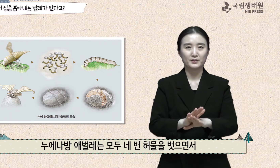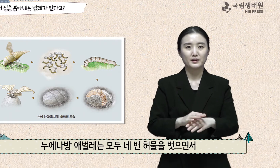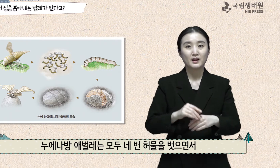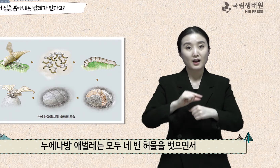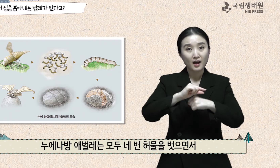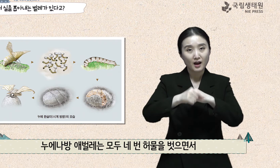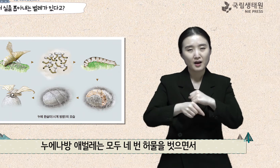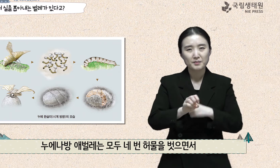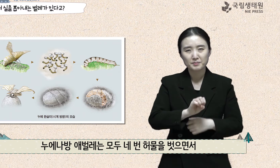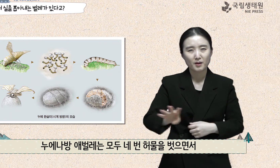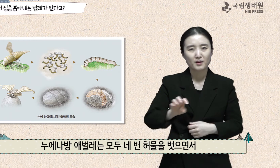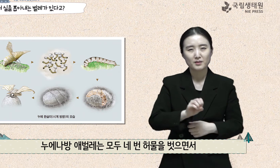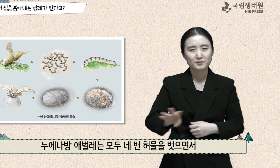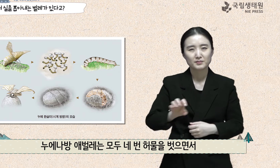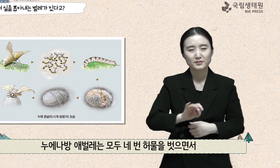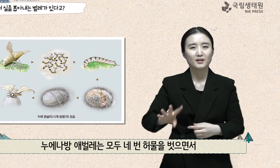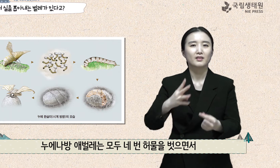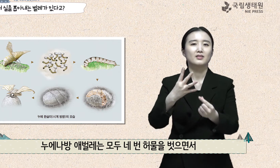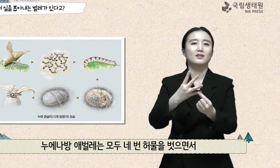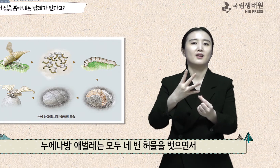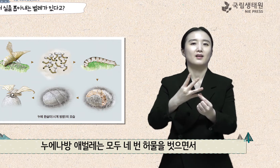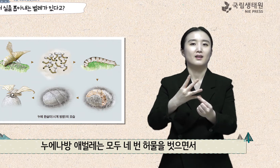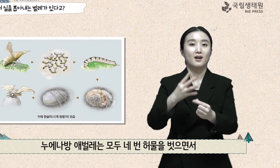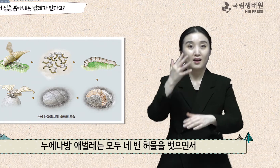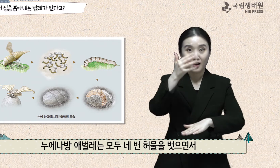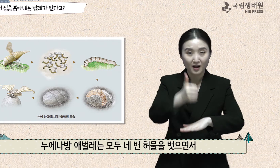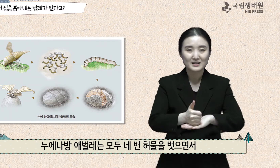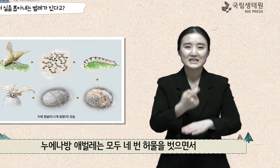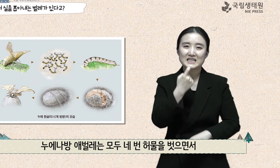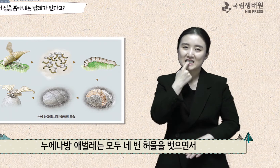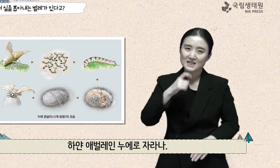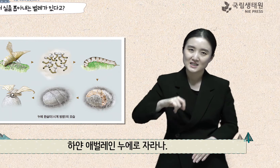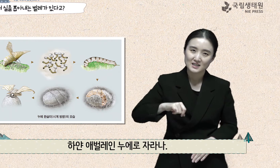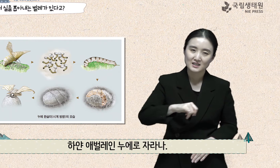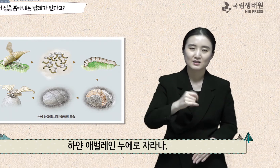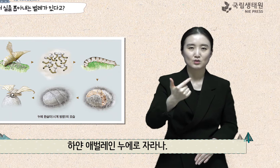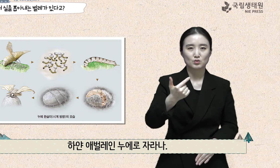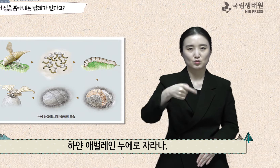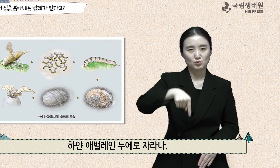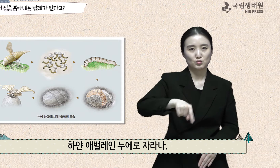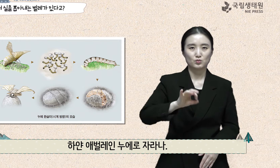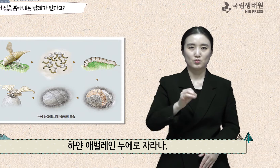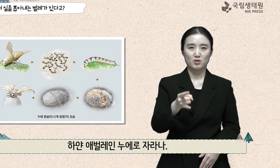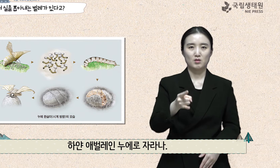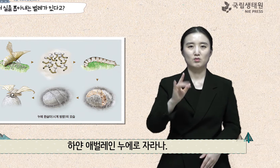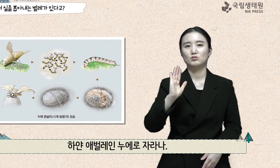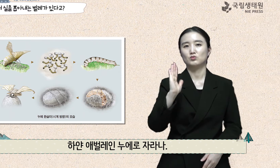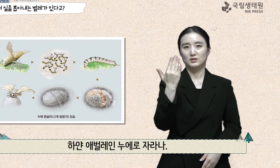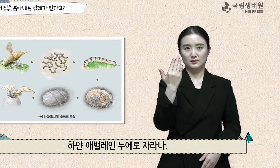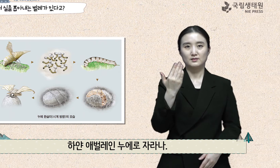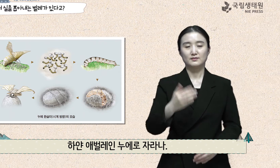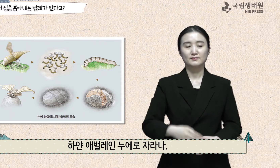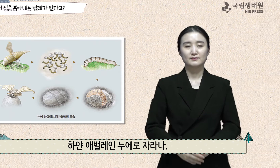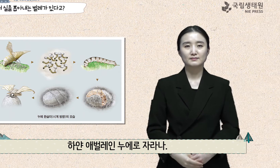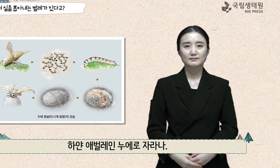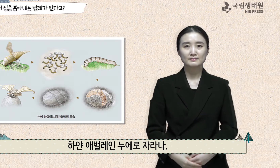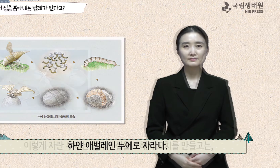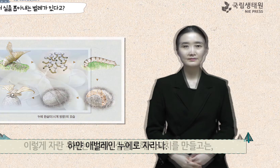나방 애벌레는 모두 4번 허물을 벗으면서 하얀 애벌레인 누에로 자라나